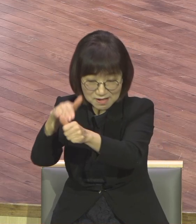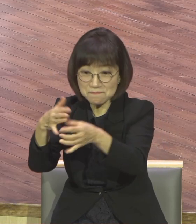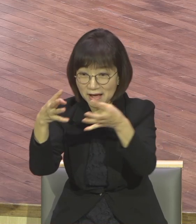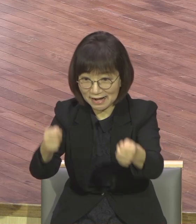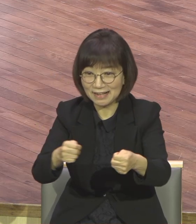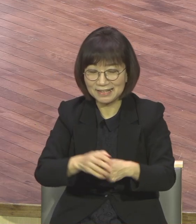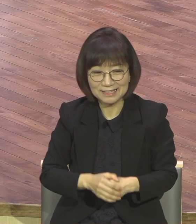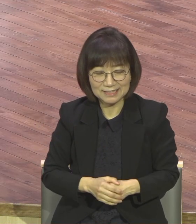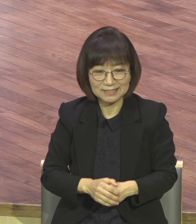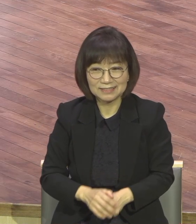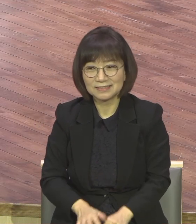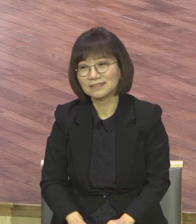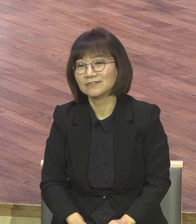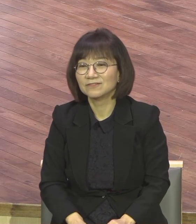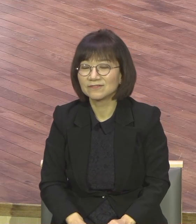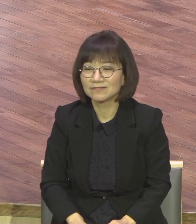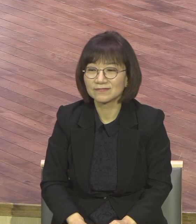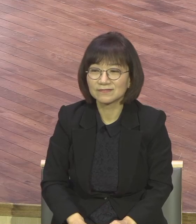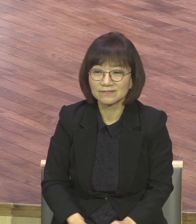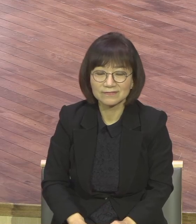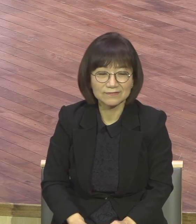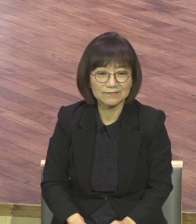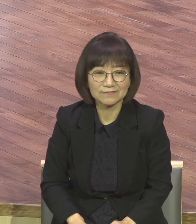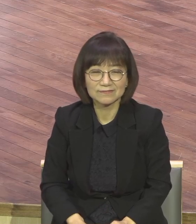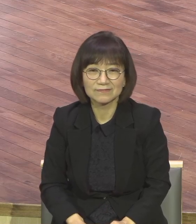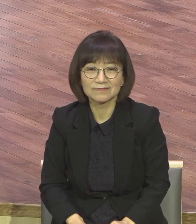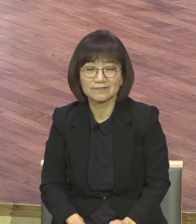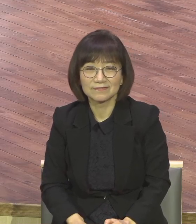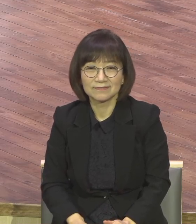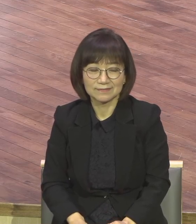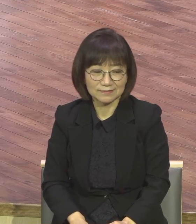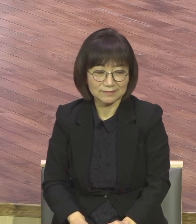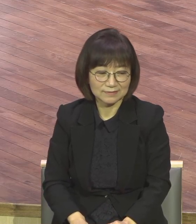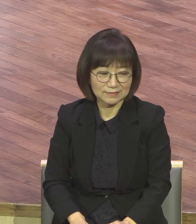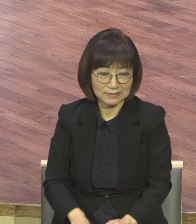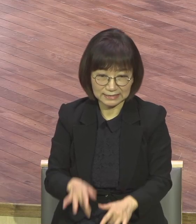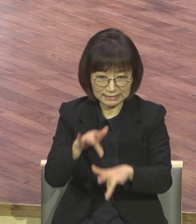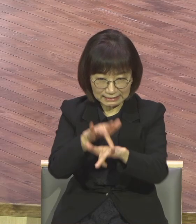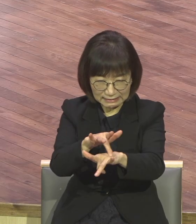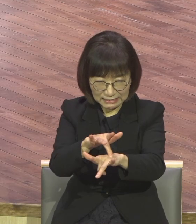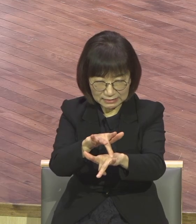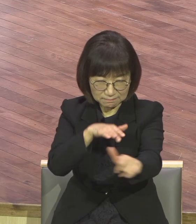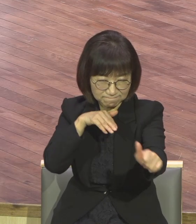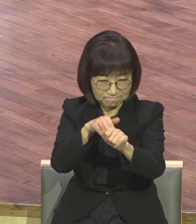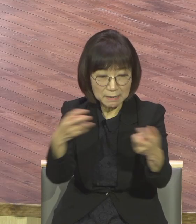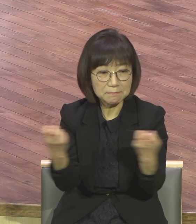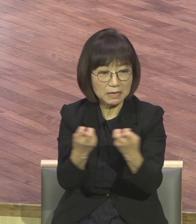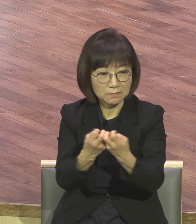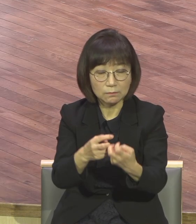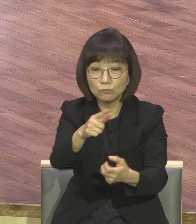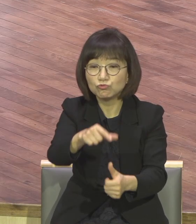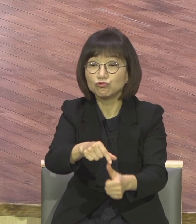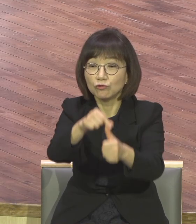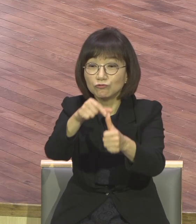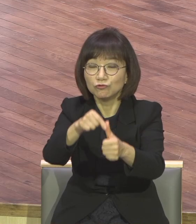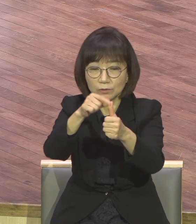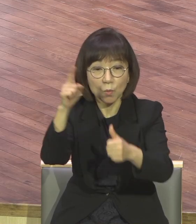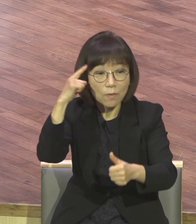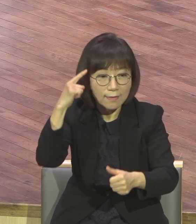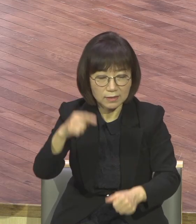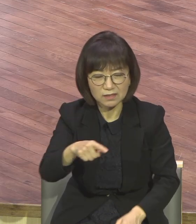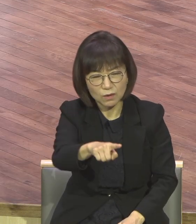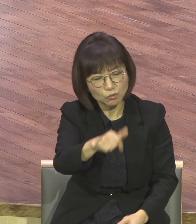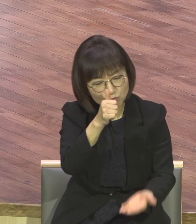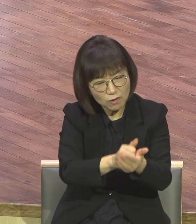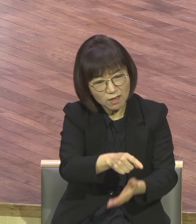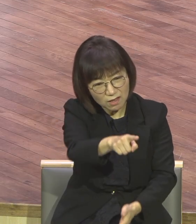이 도리를 헷갈리게 만들어버려요. 이게 사단 공격이에요. 우리에게 정죄의식을